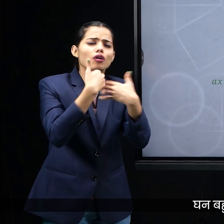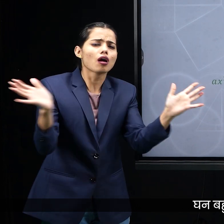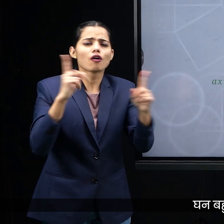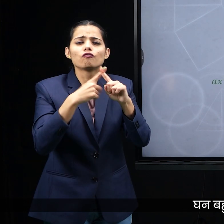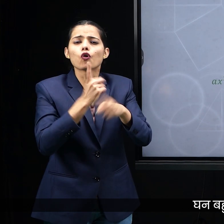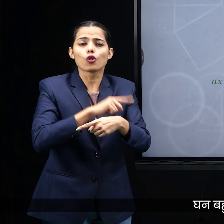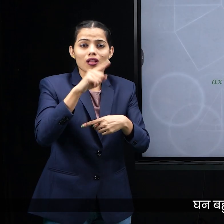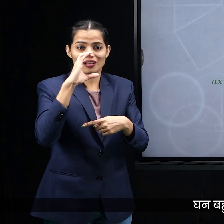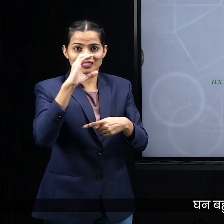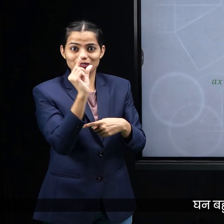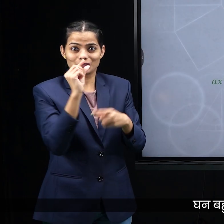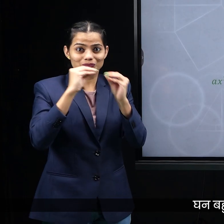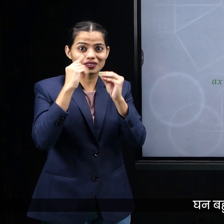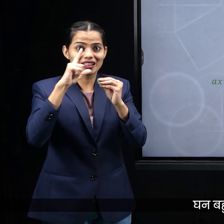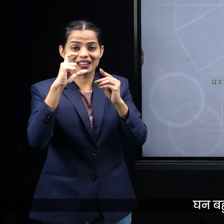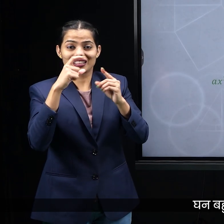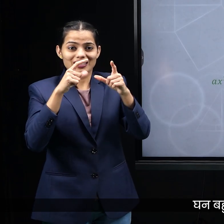घन बहुपद का सामान्य रूप क्या है?